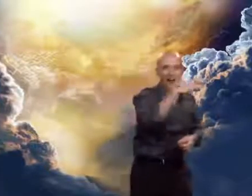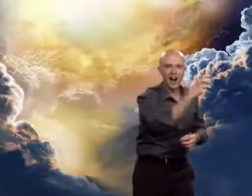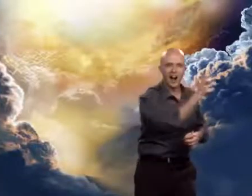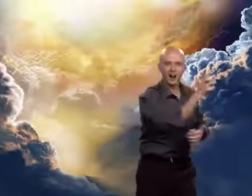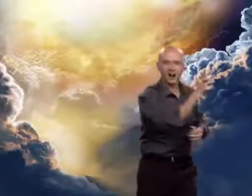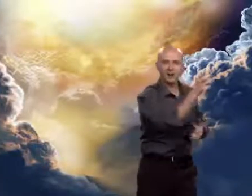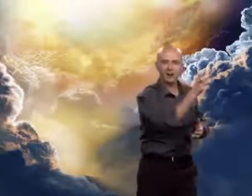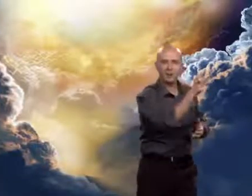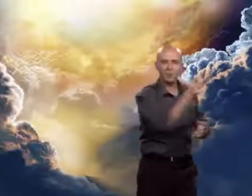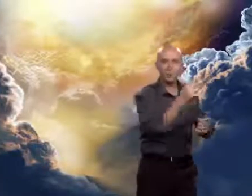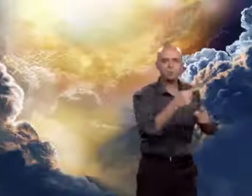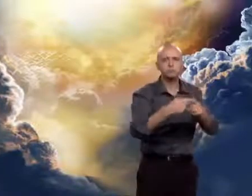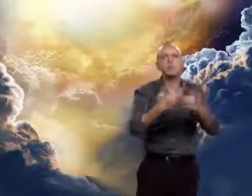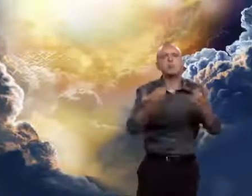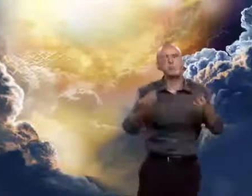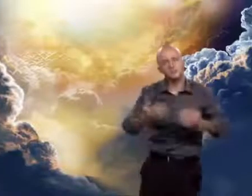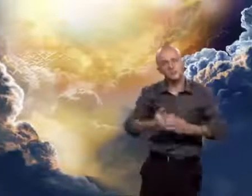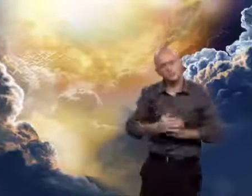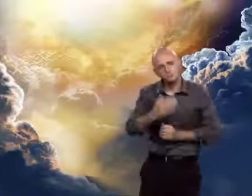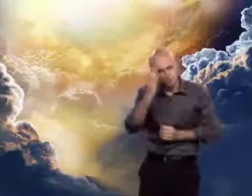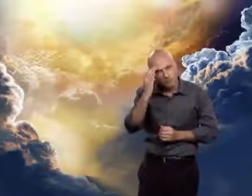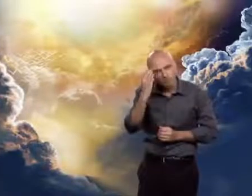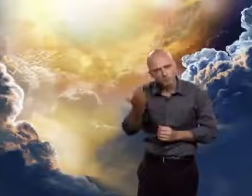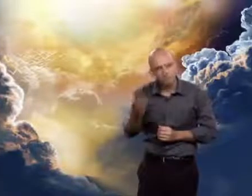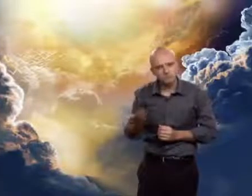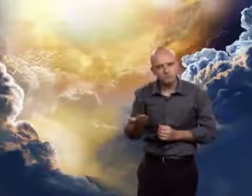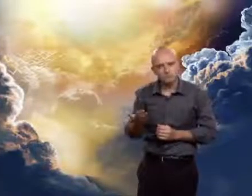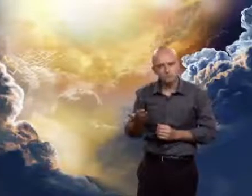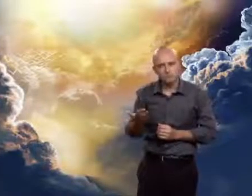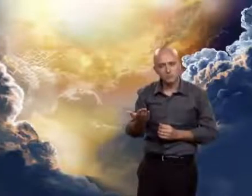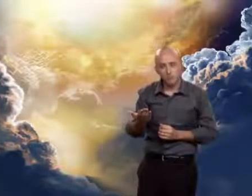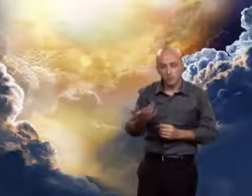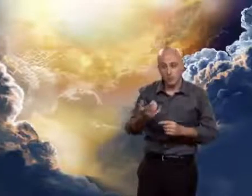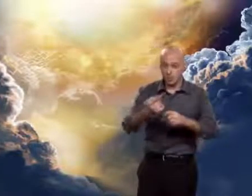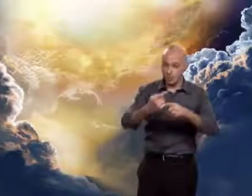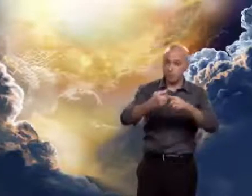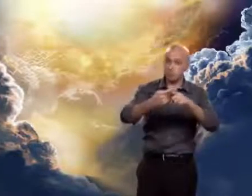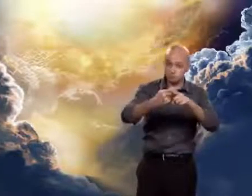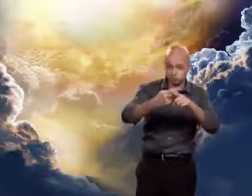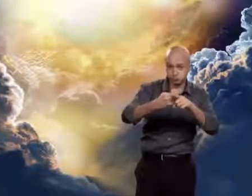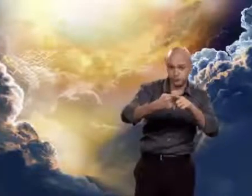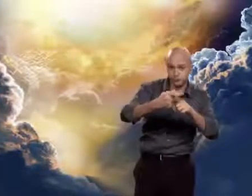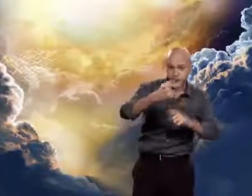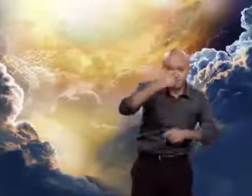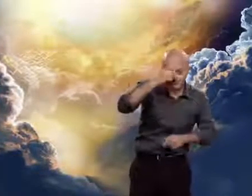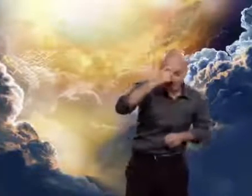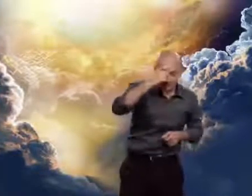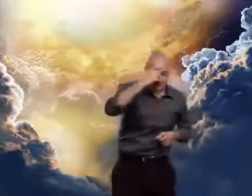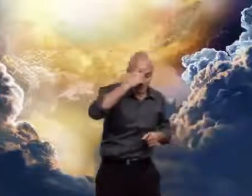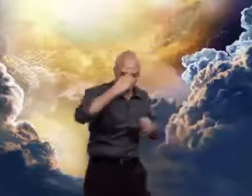O espiritualismo é apresentado sob disfarce menos sutil ao que transige com seus pecados e que ama os